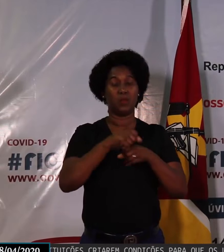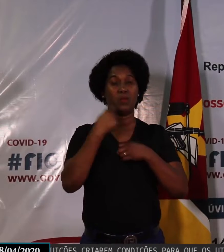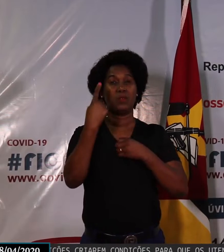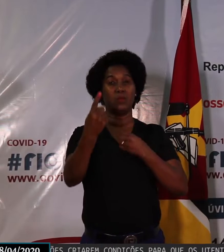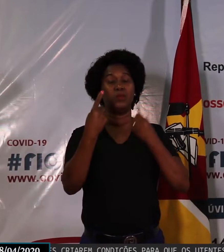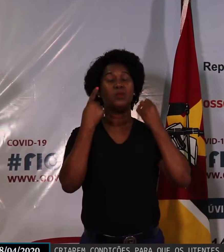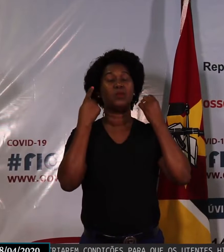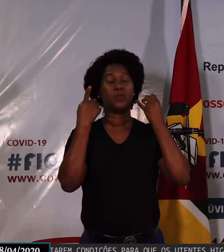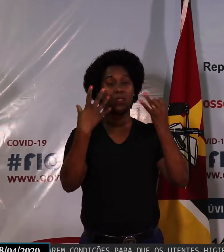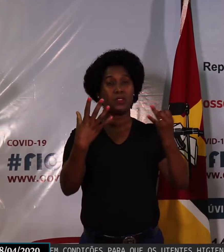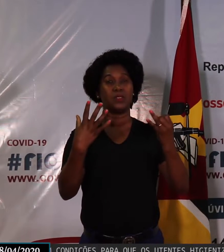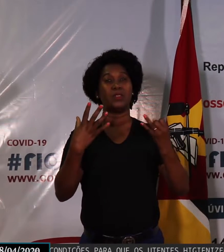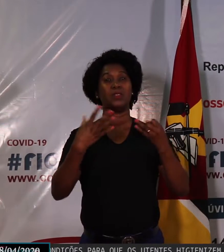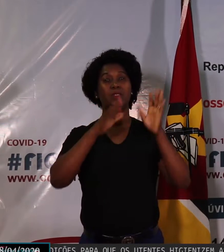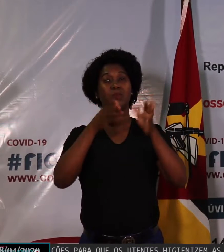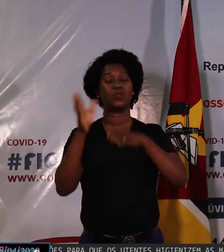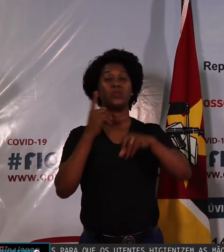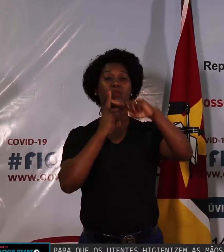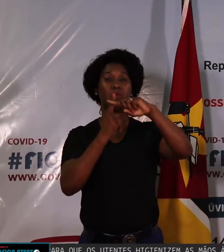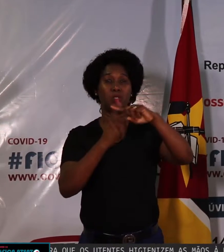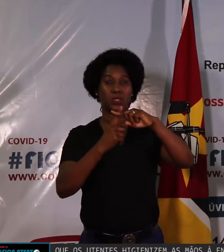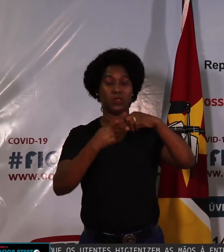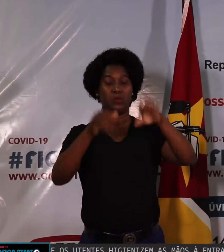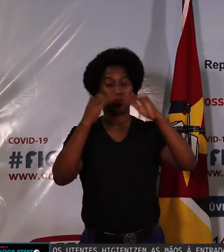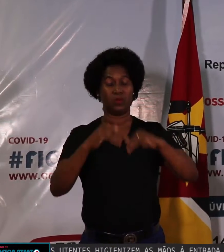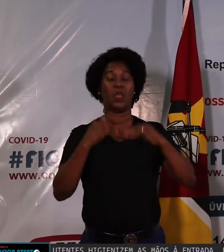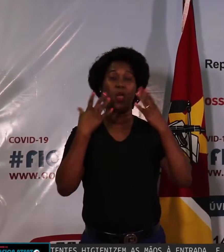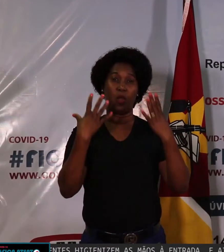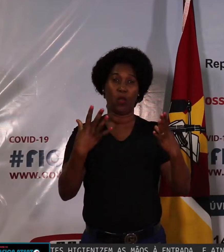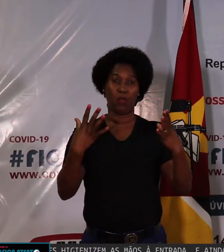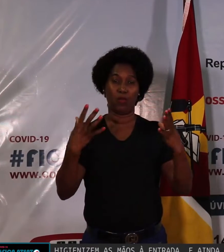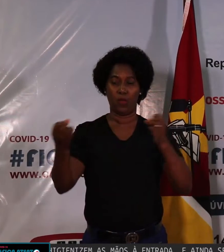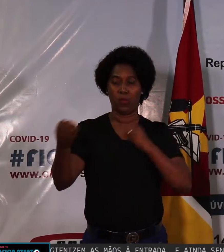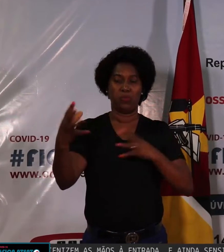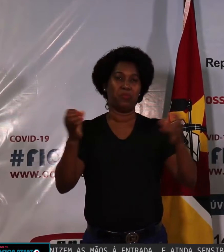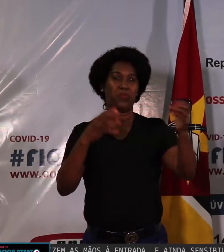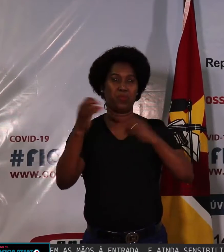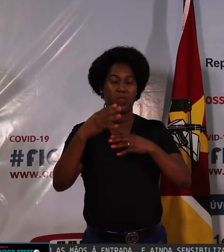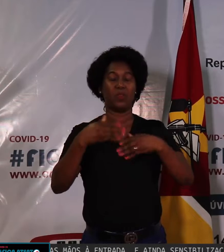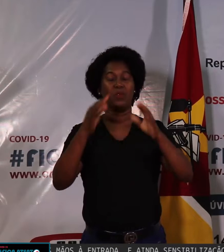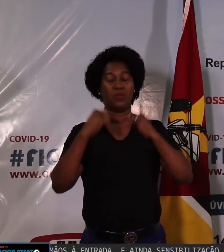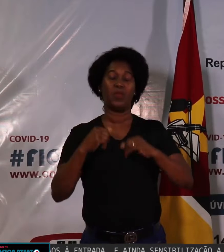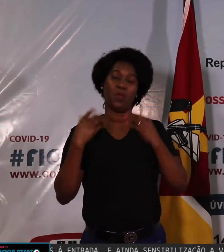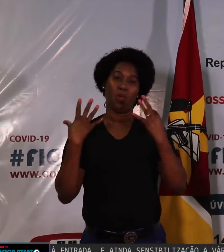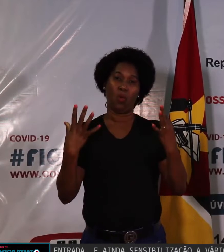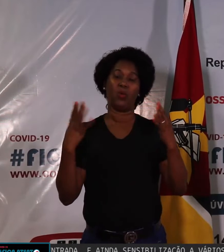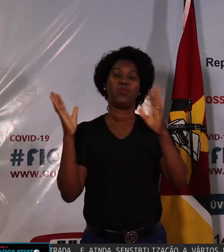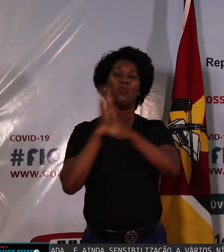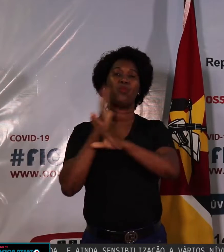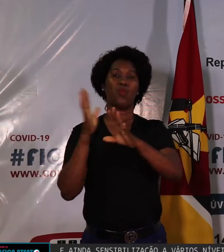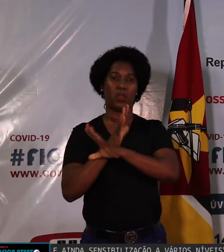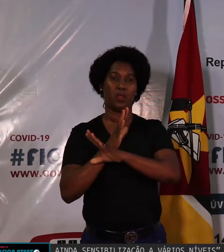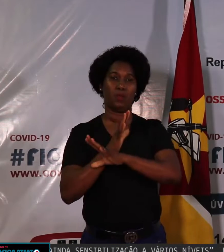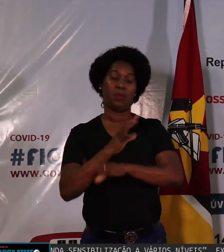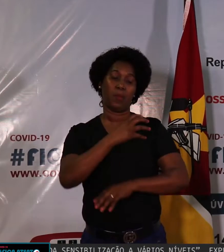casos positivos, sendo 9 de transmissão local e 8 importados. O